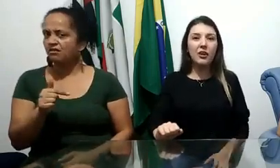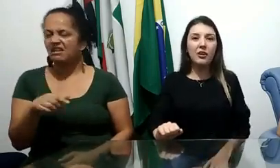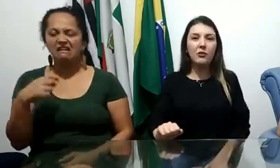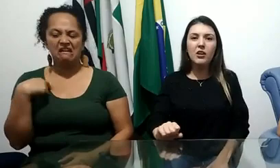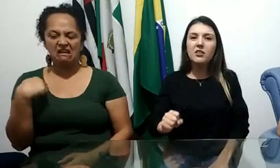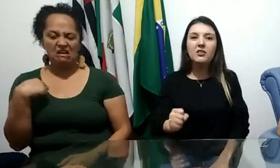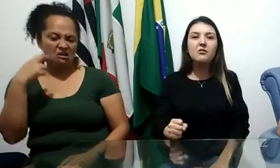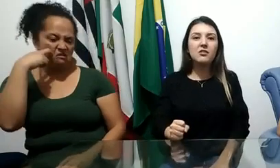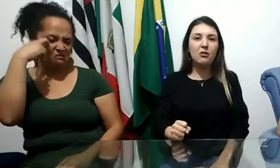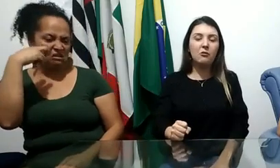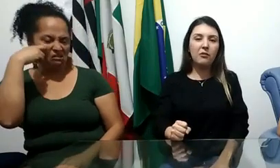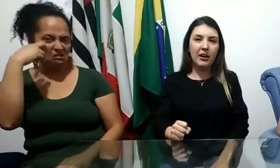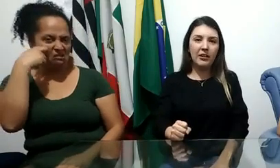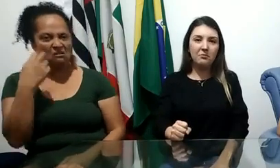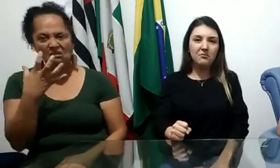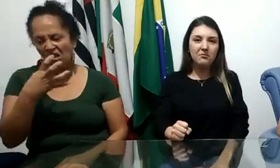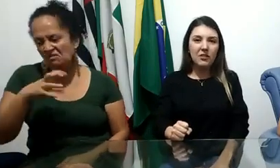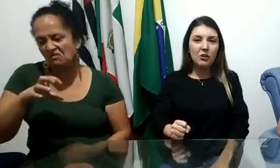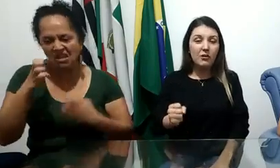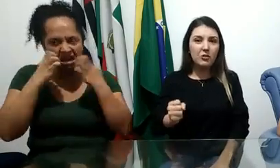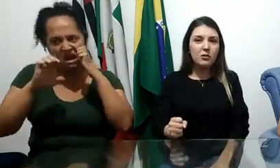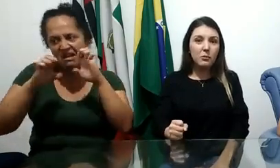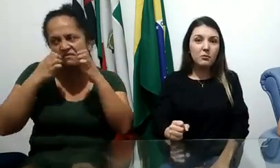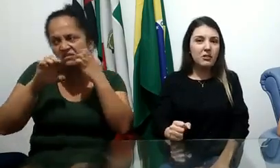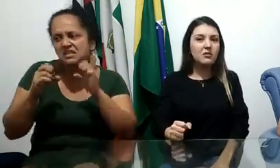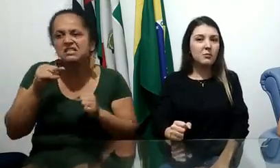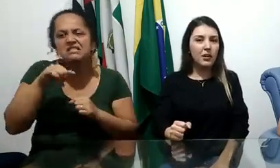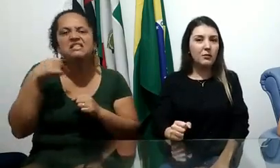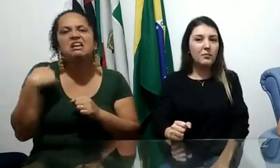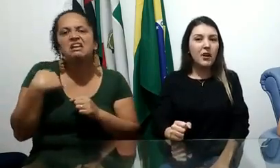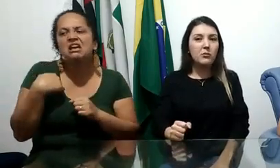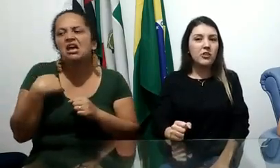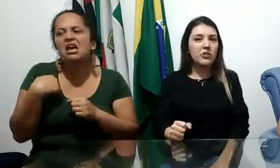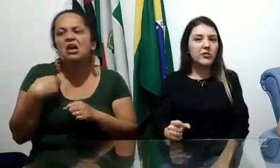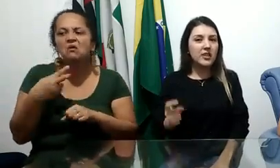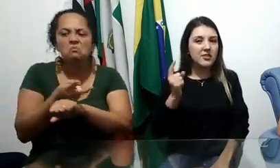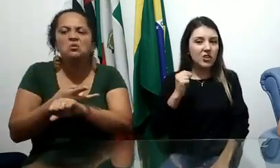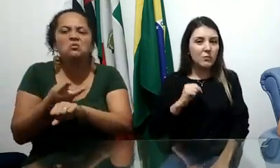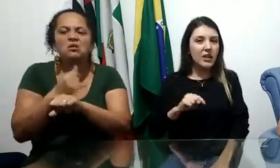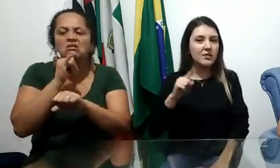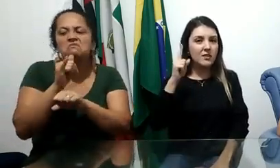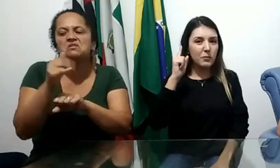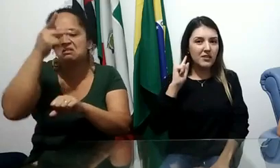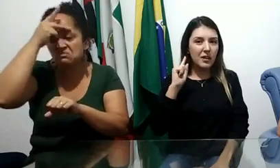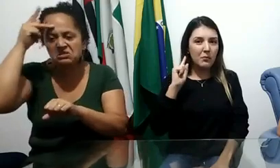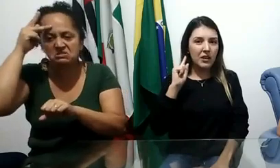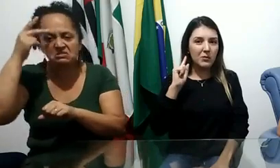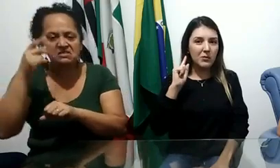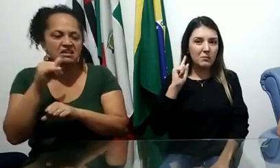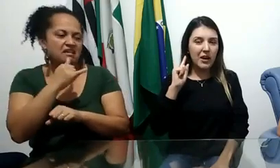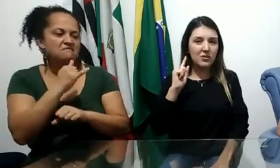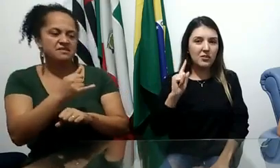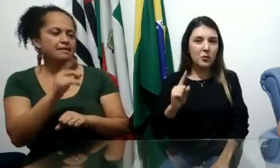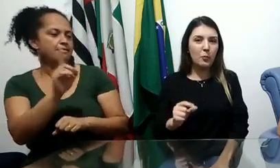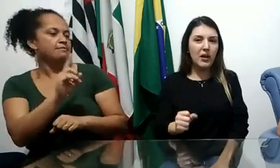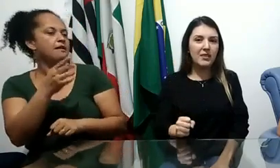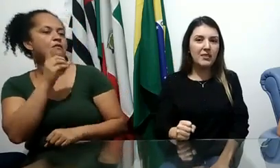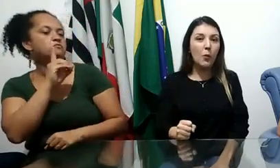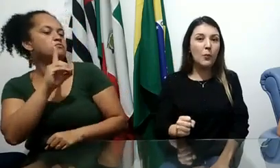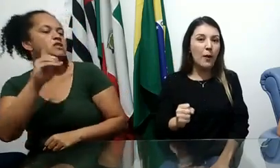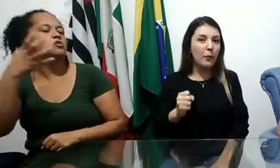um não se acovarda. Eu falo isso por mim também. Muitas vezes vem esses sentimentos, esses pensamentos, mas o